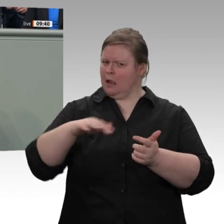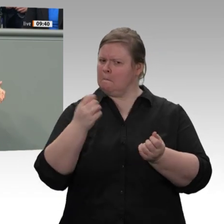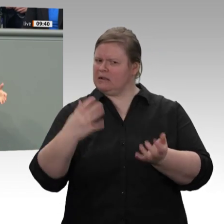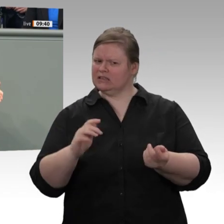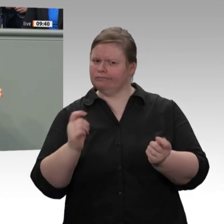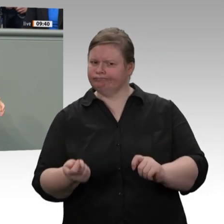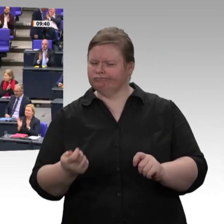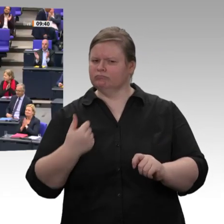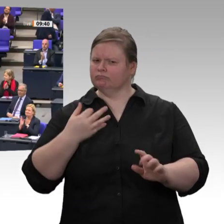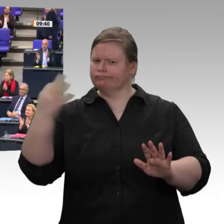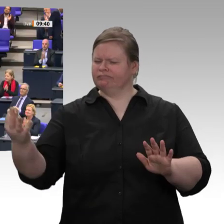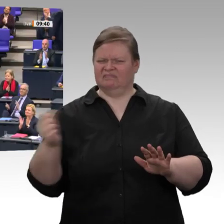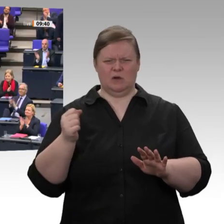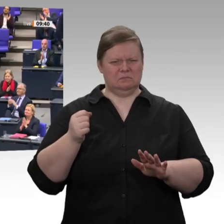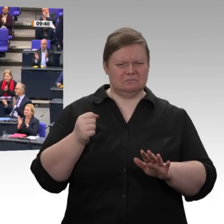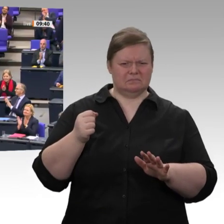sehr. Das ist meine Heimat.